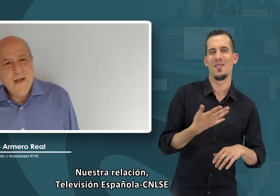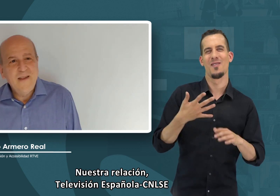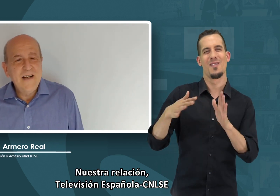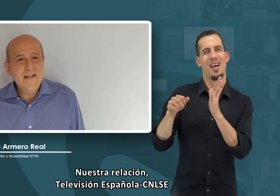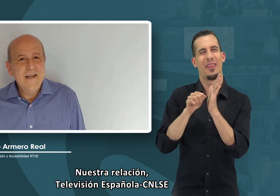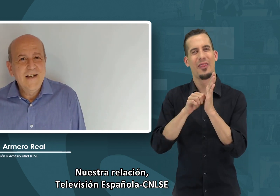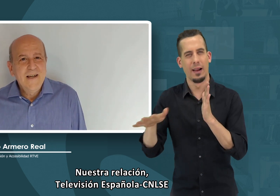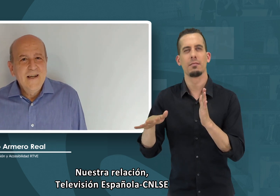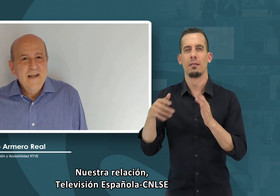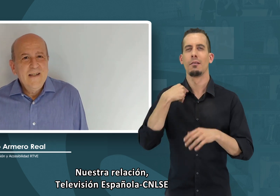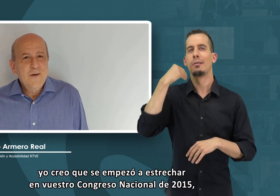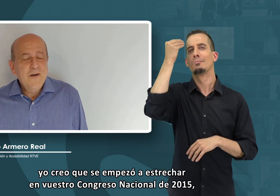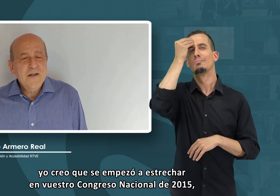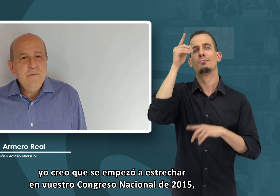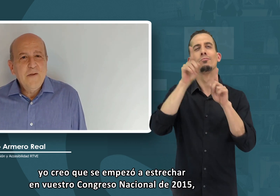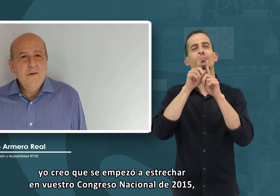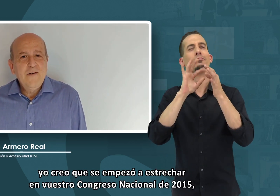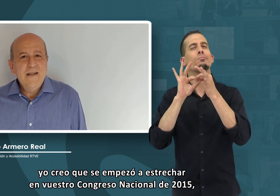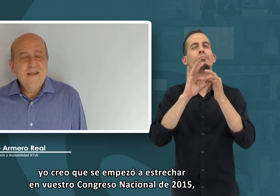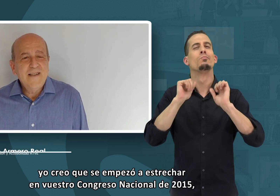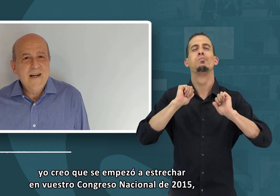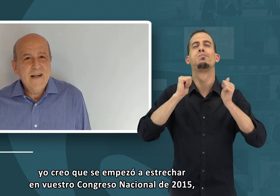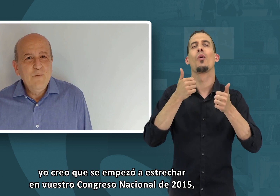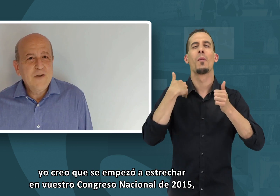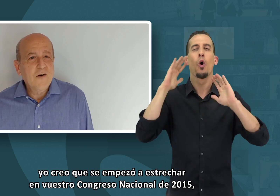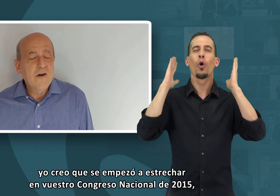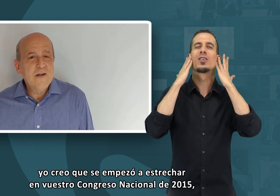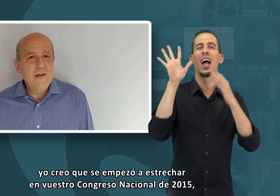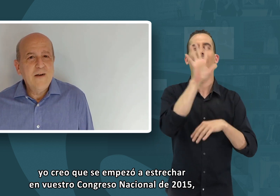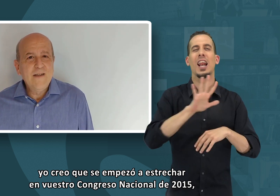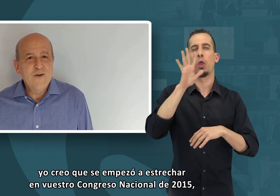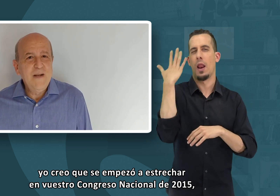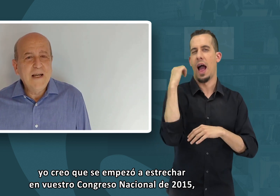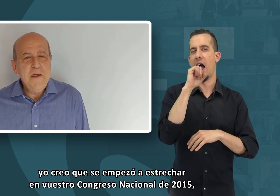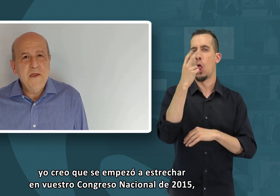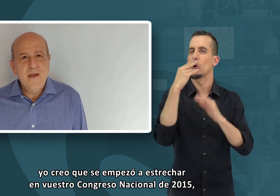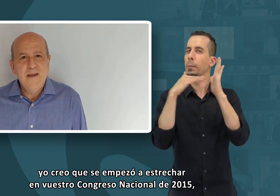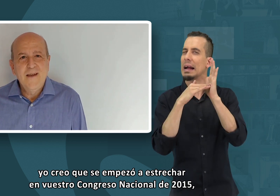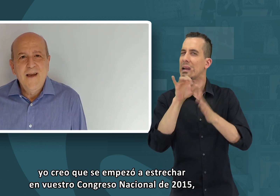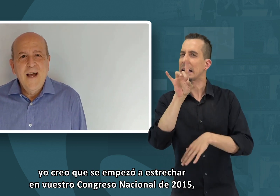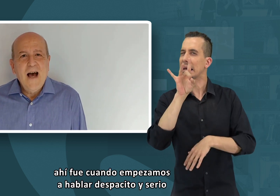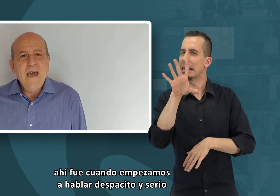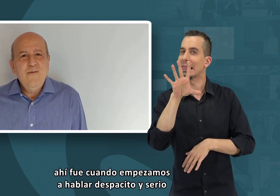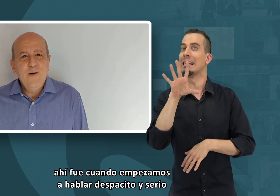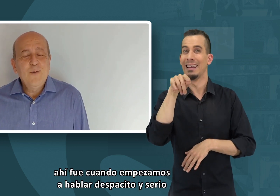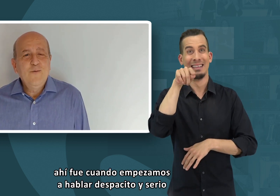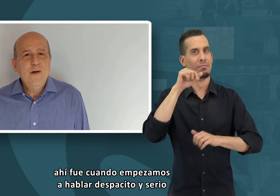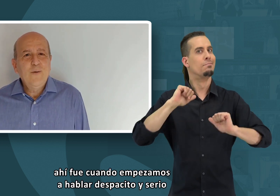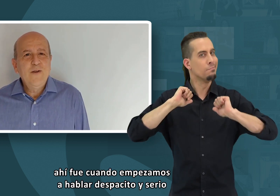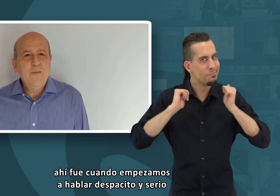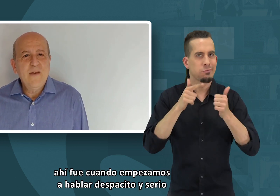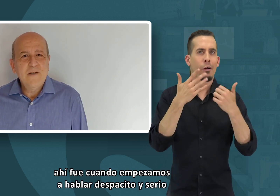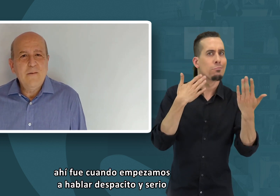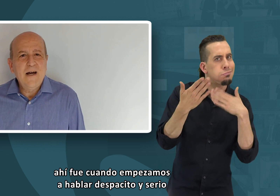Televisión Española CNLSE, yo creo que se empezó a estrechar en nuestro Congreso Nacional de 2015. Ahí